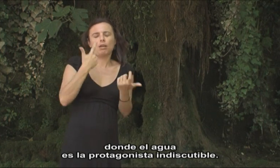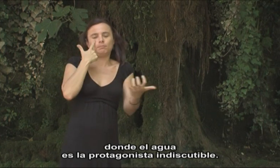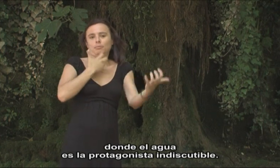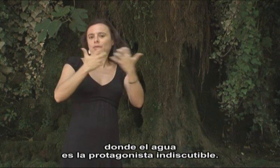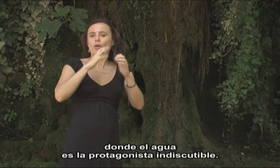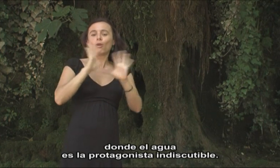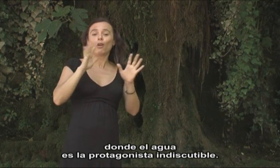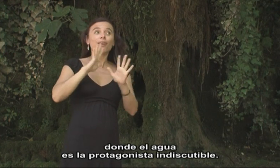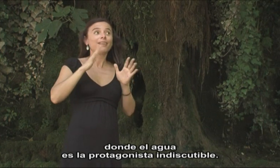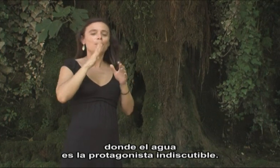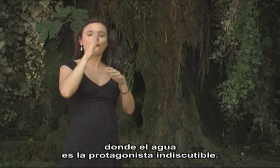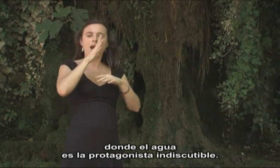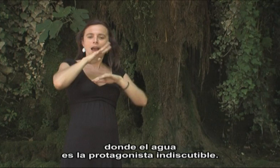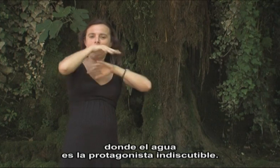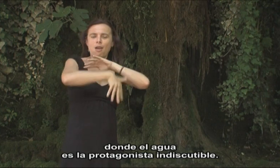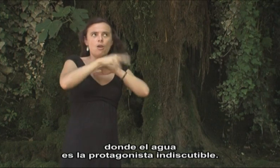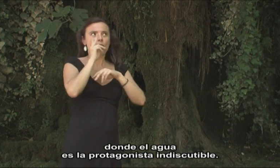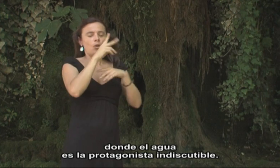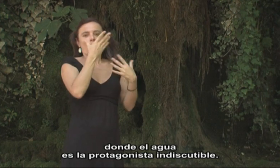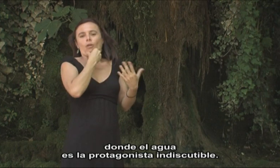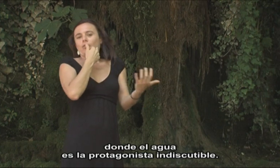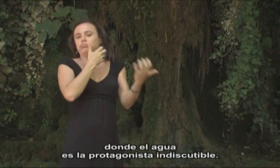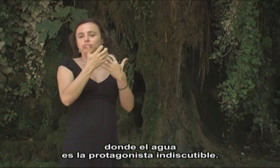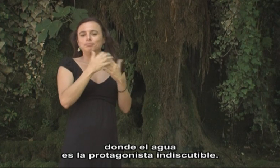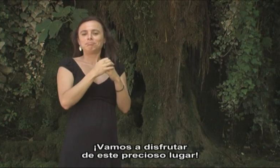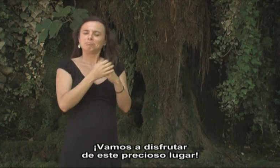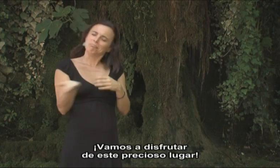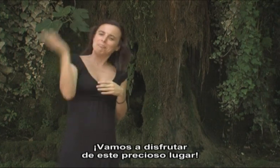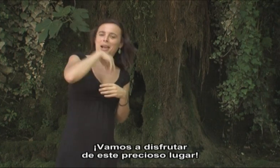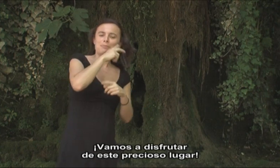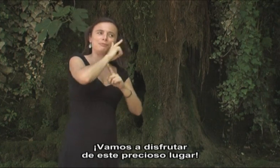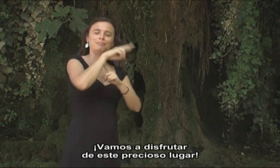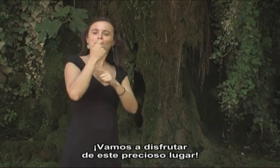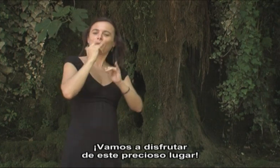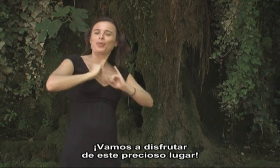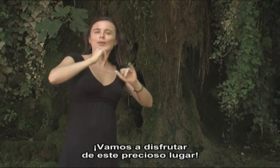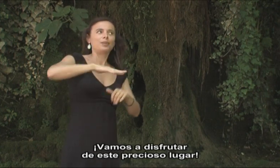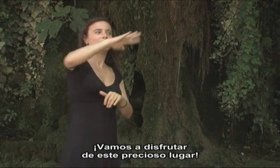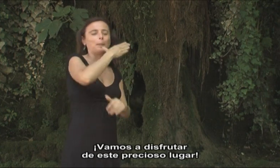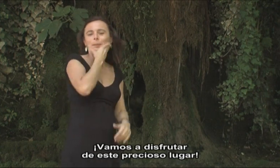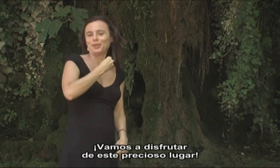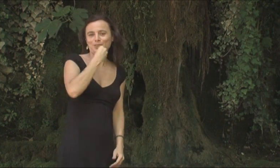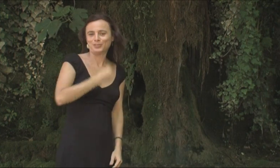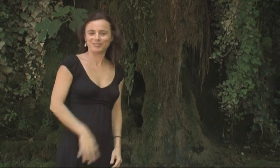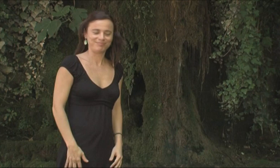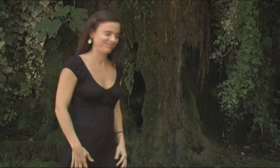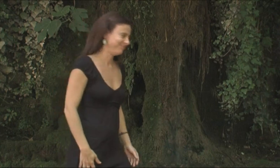es la protagonista indiscutible. Vamos a disfrutar de este precioso lugar.